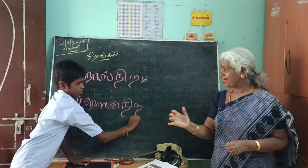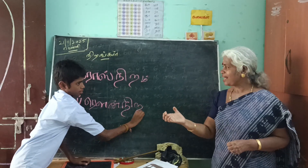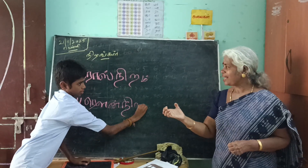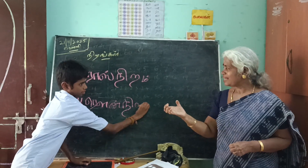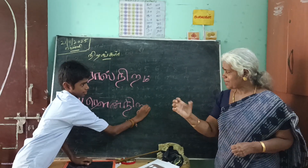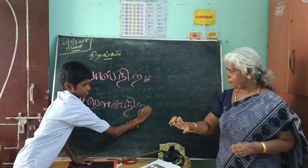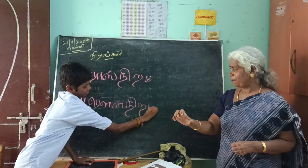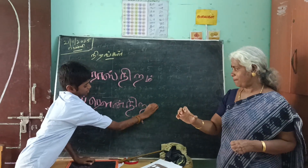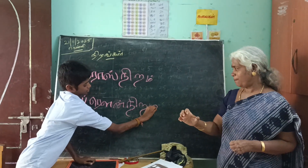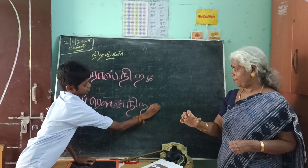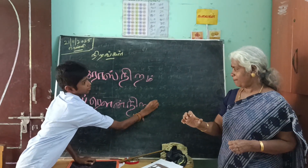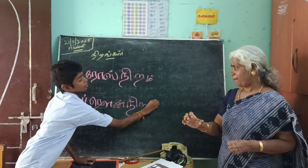எம்